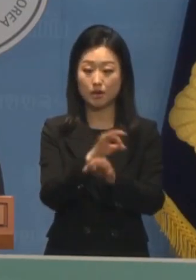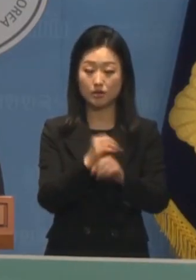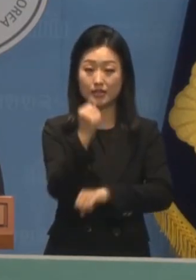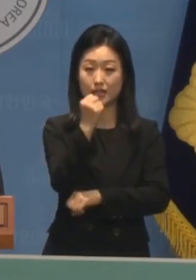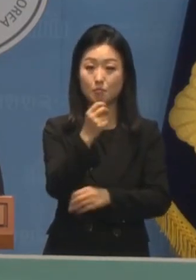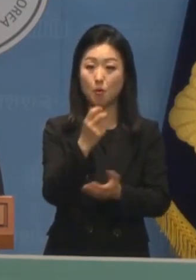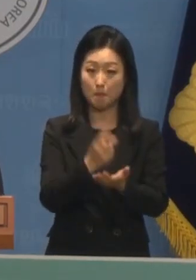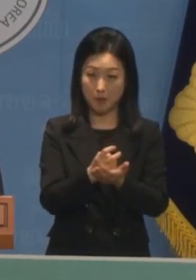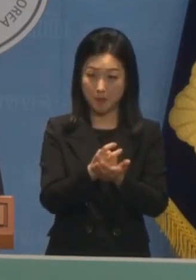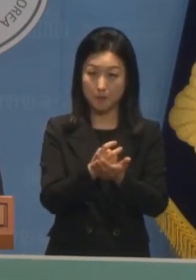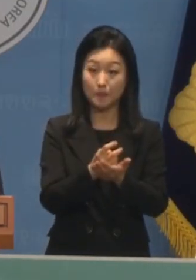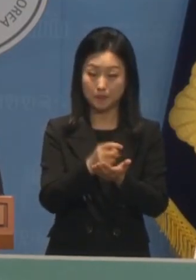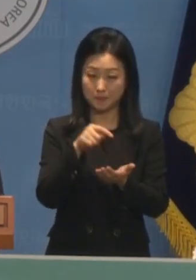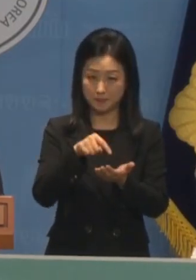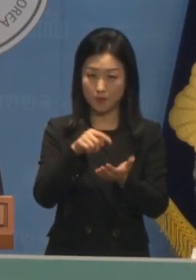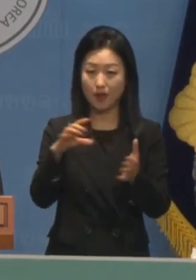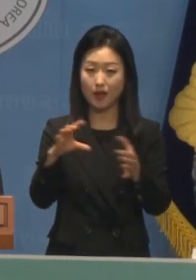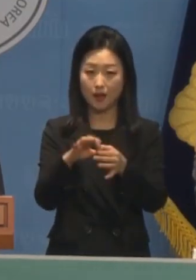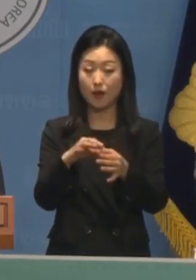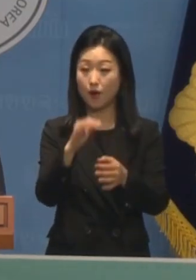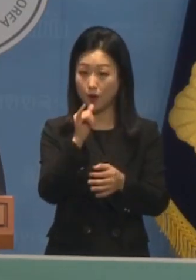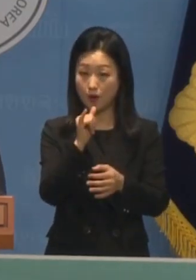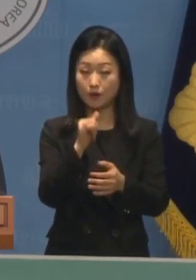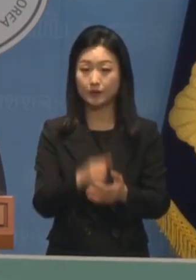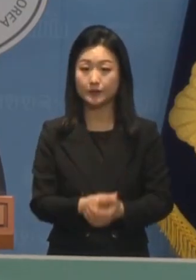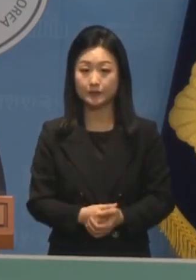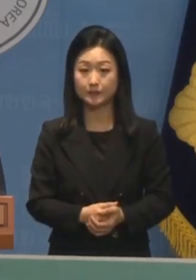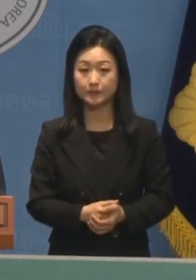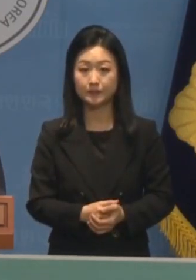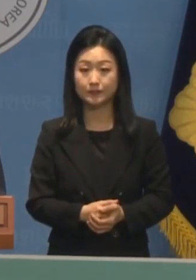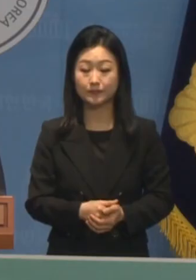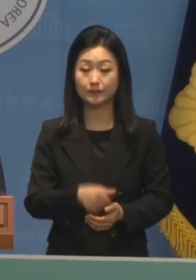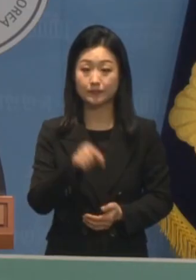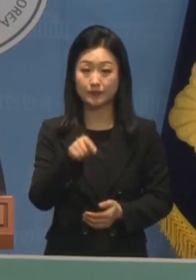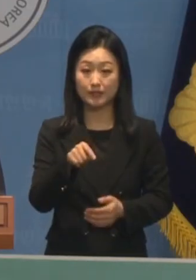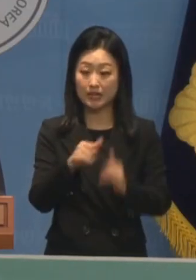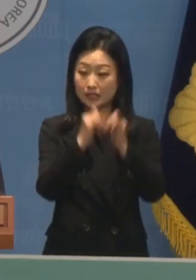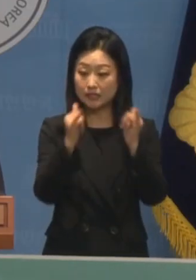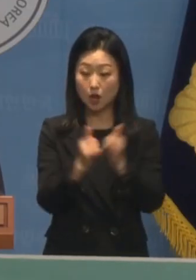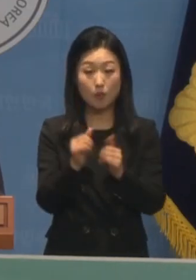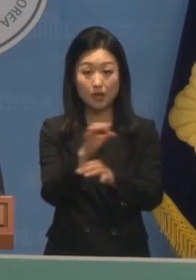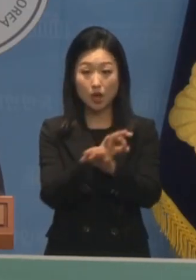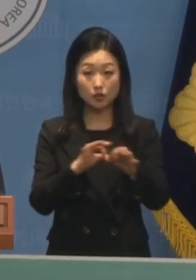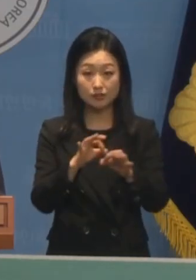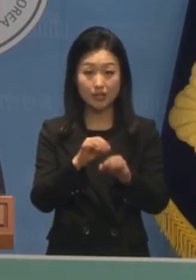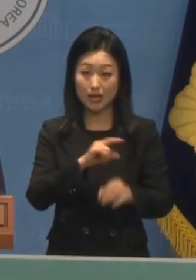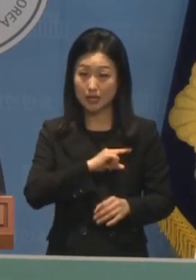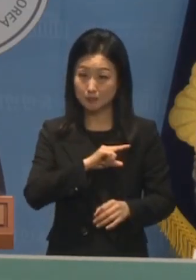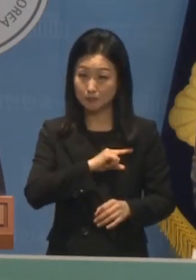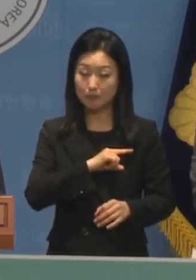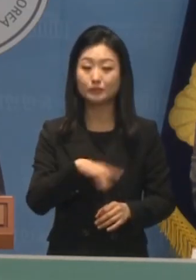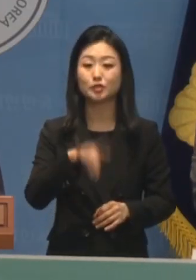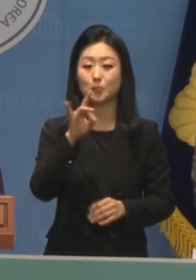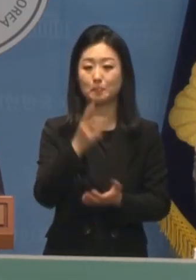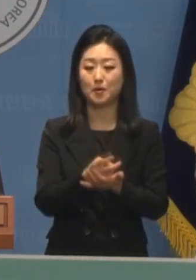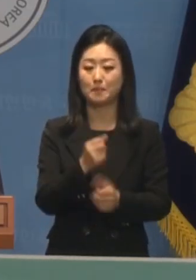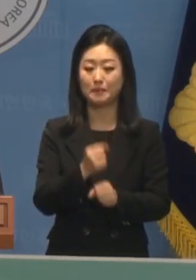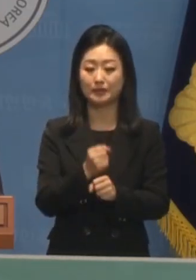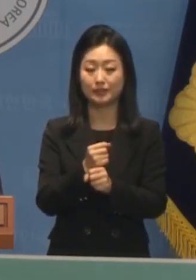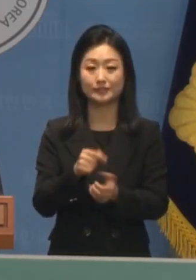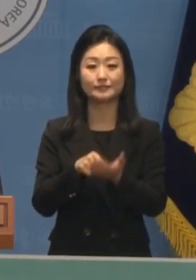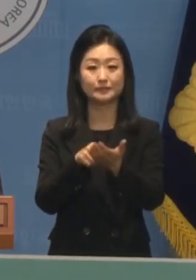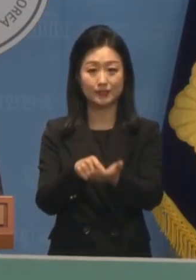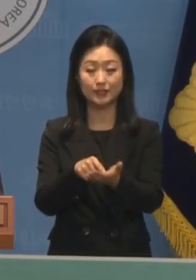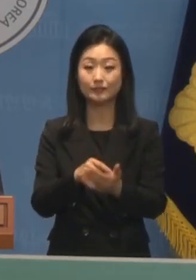기본법의 연장선상에 있습니다. 사회연대 경제라는 이름으로는 처음 발의되는 법안이기도